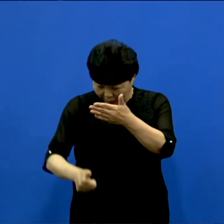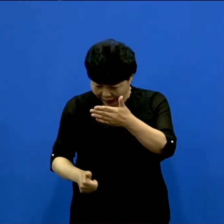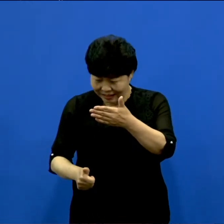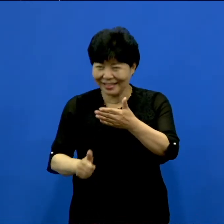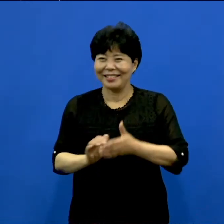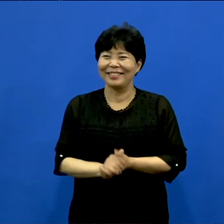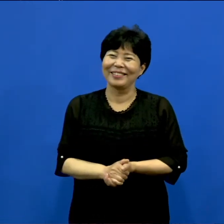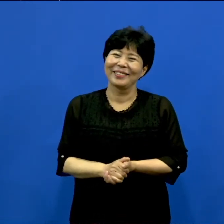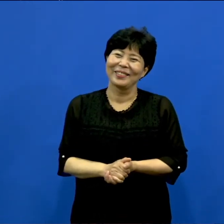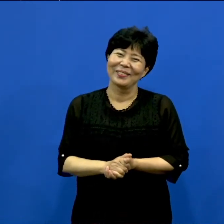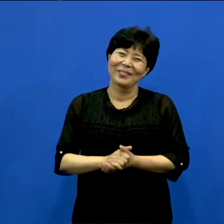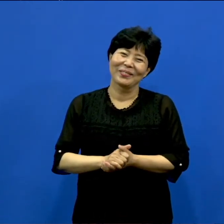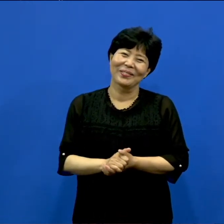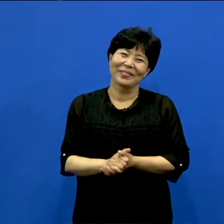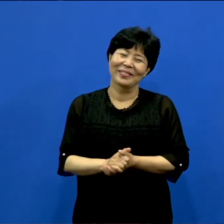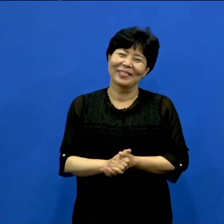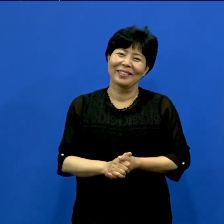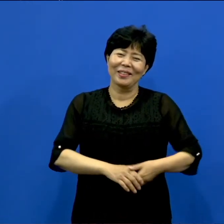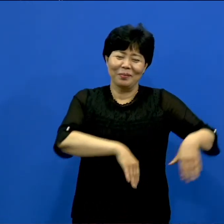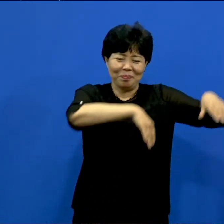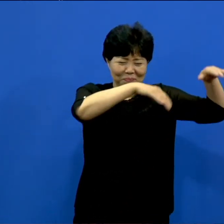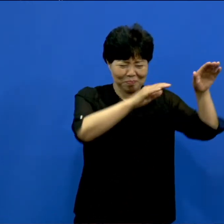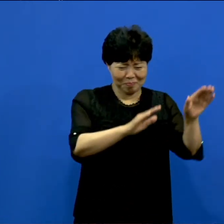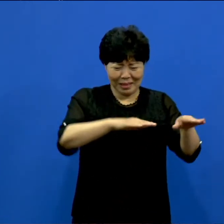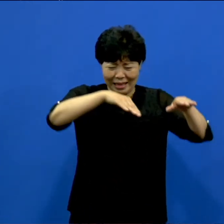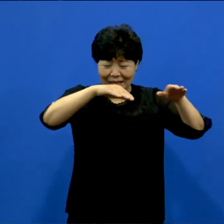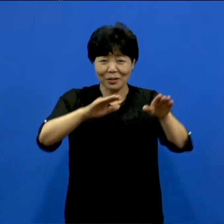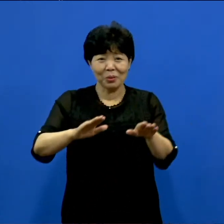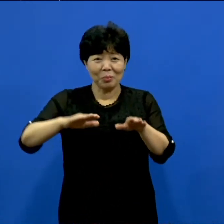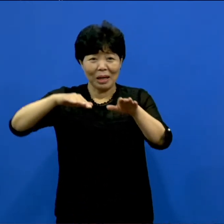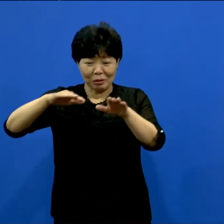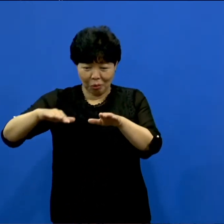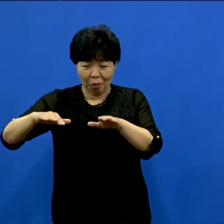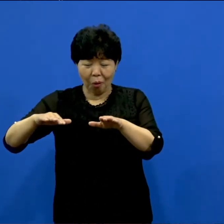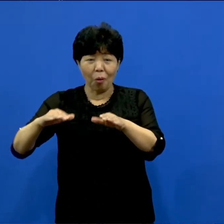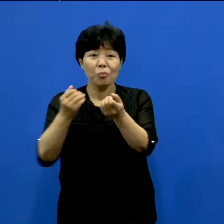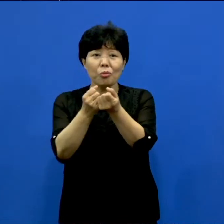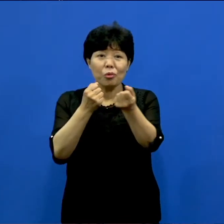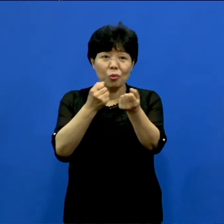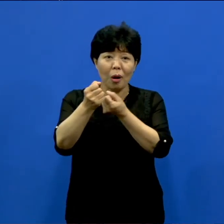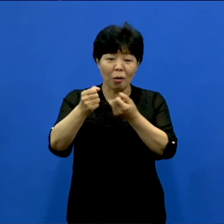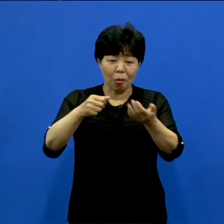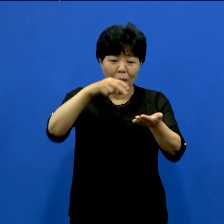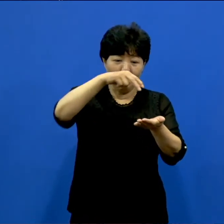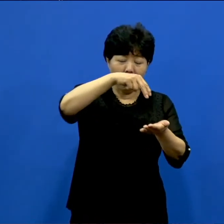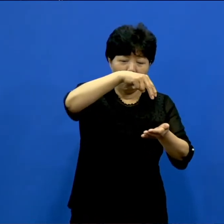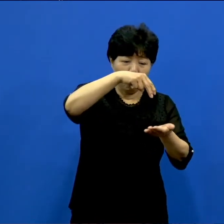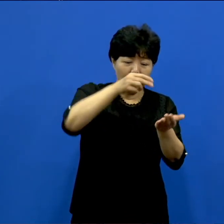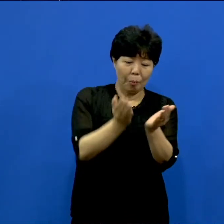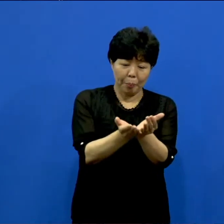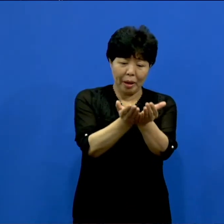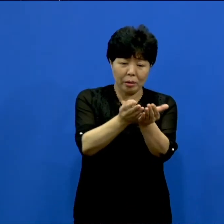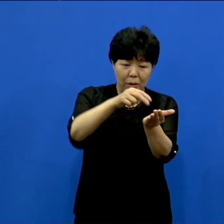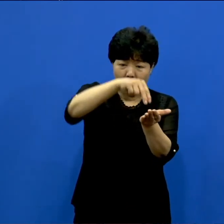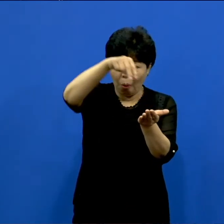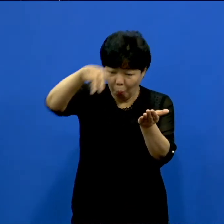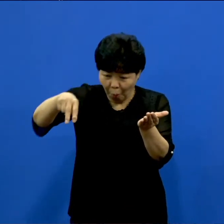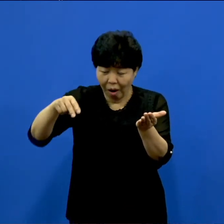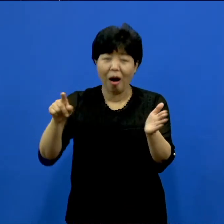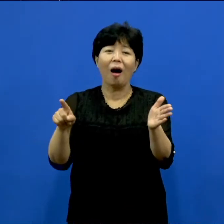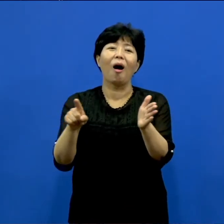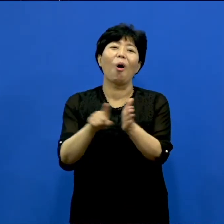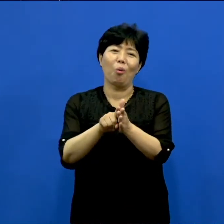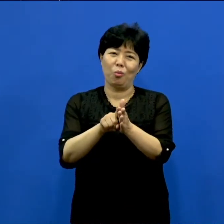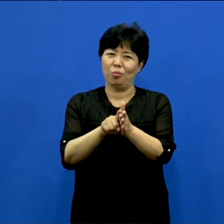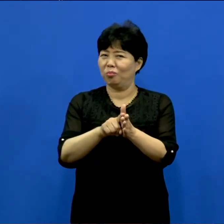여러분, 중요한 것은 뭡니까? 파도는 치고 있는데 그 배를 뛰어내리는 건 그건 더 놀라운 거예요. 믿음으로